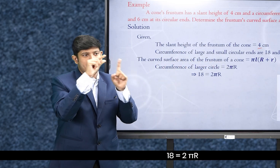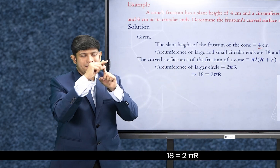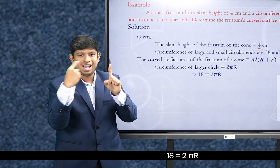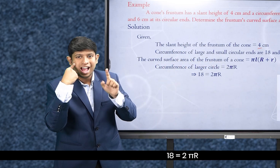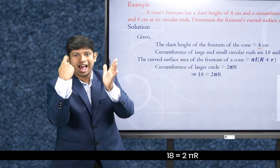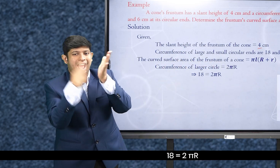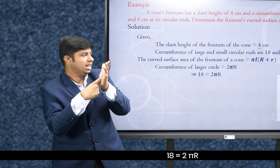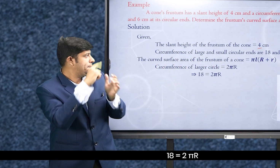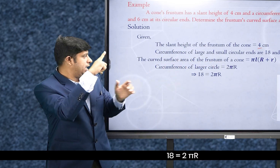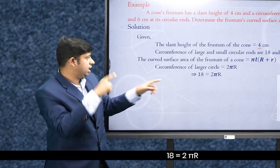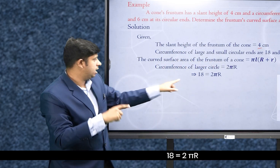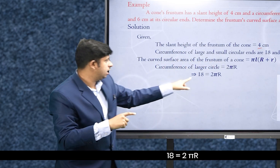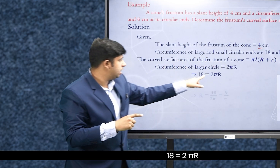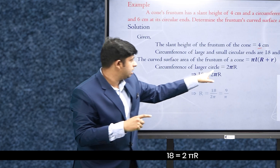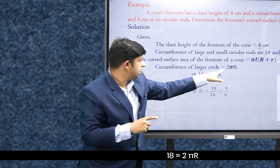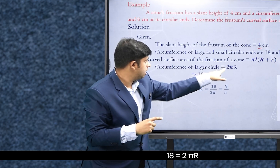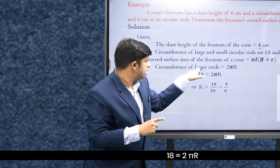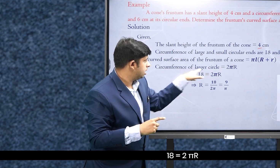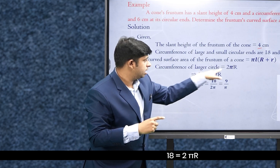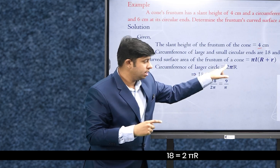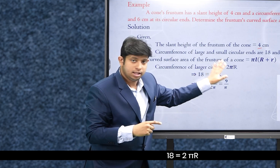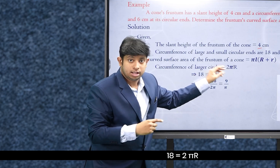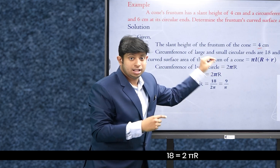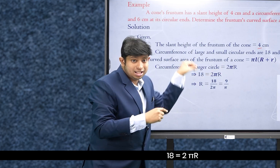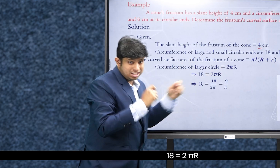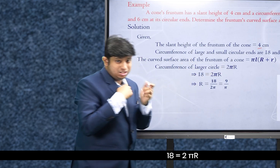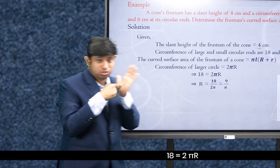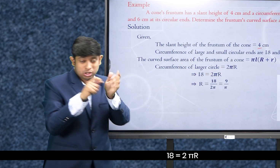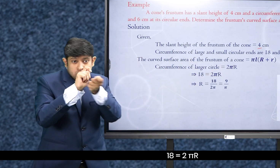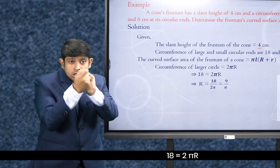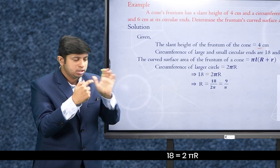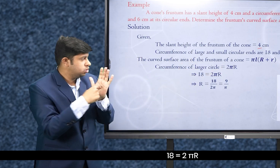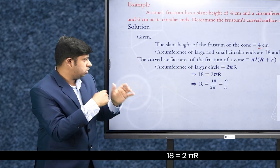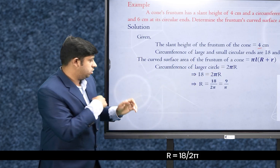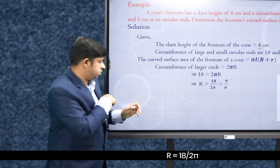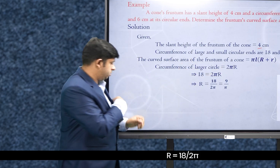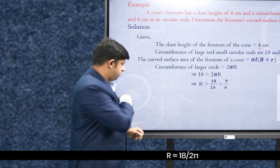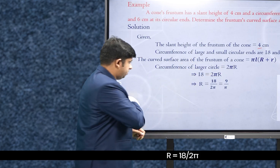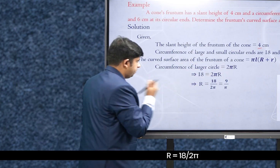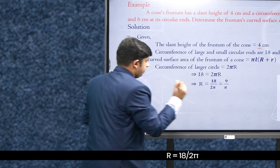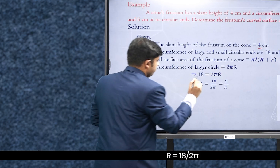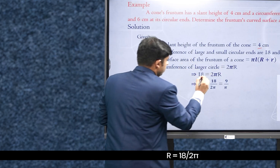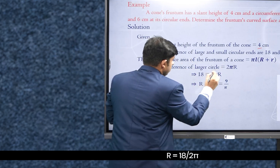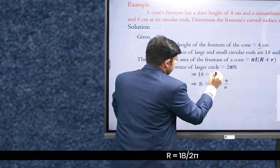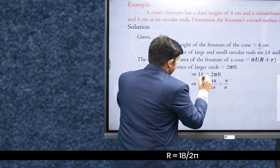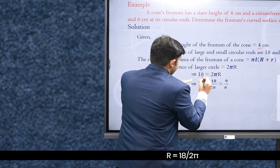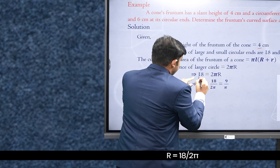18 ஈடு 2 பை பெரிய ஆர். பெரிய ஆர் ஈடு 18